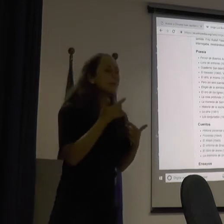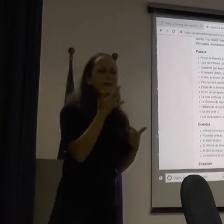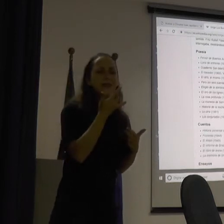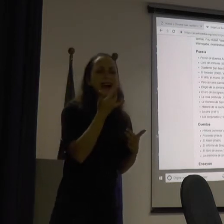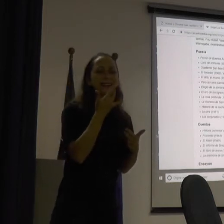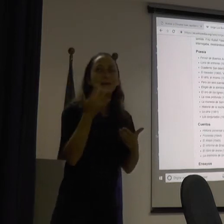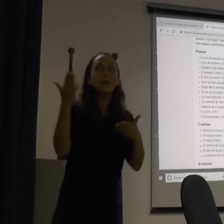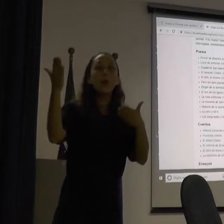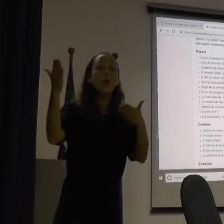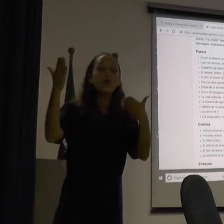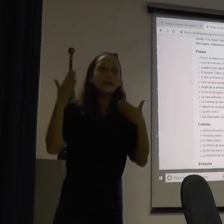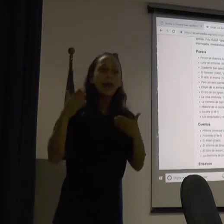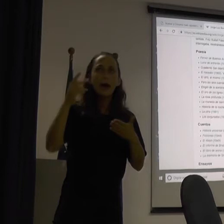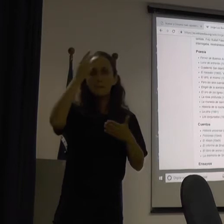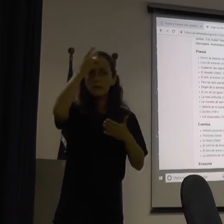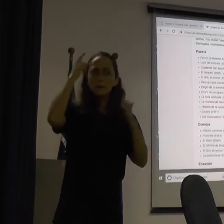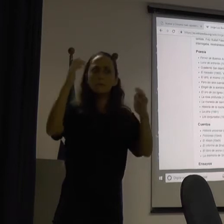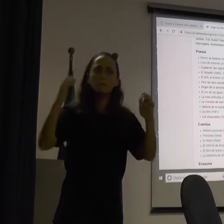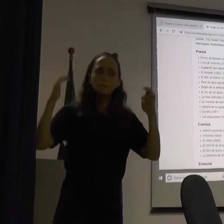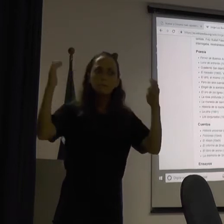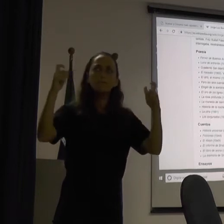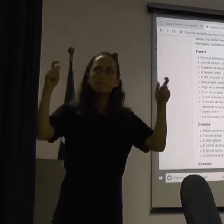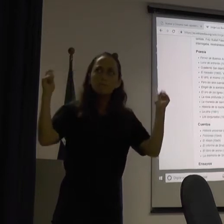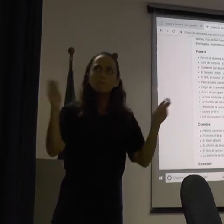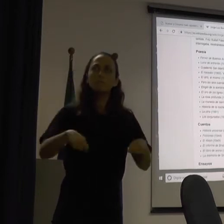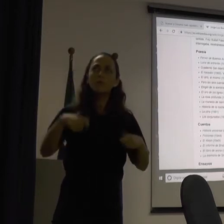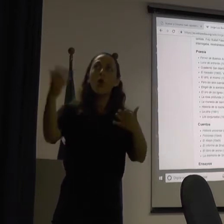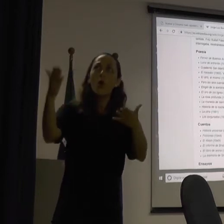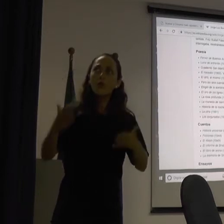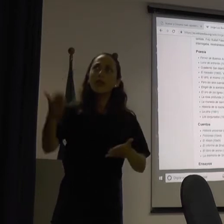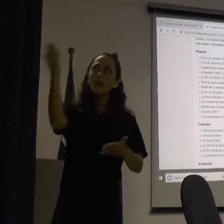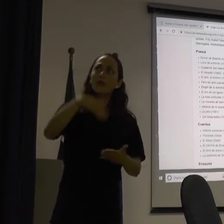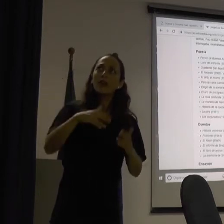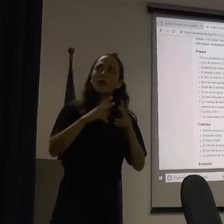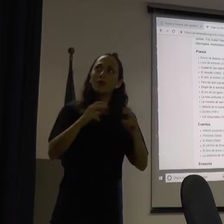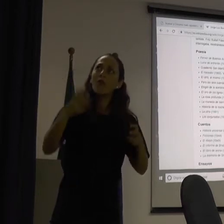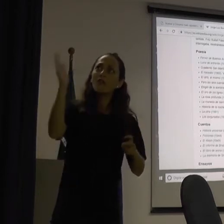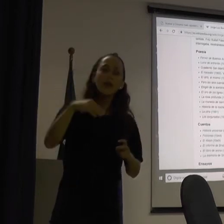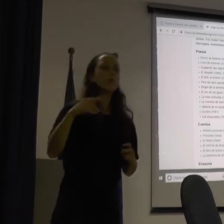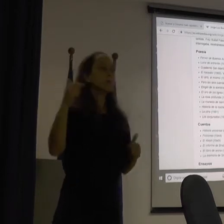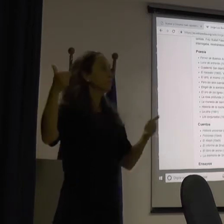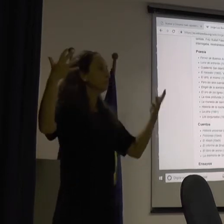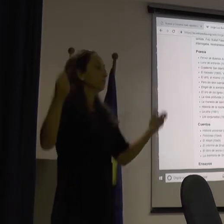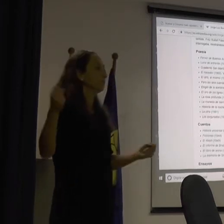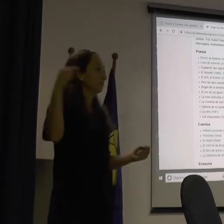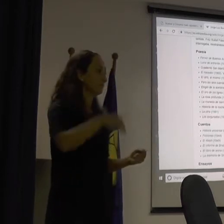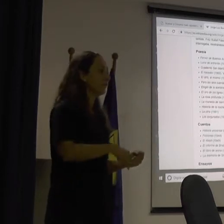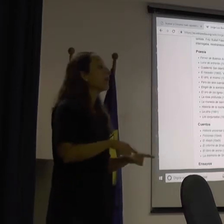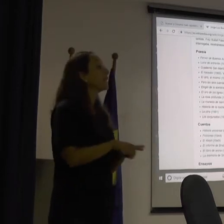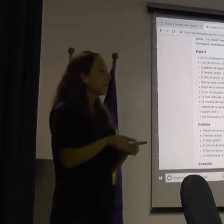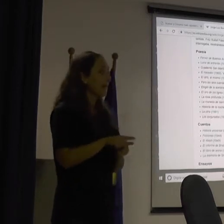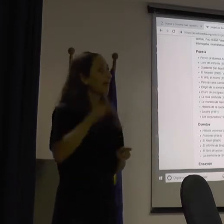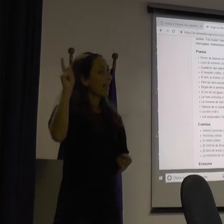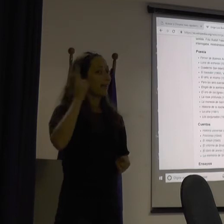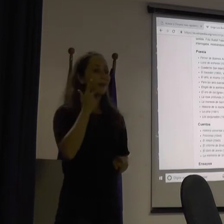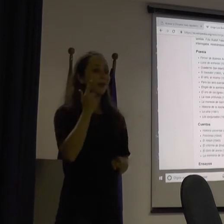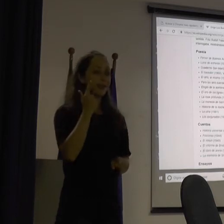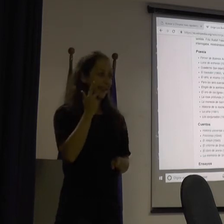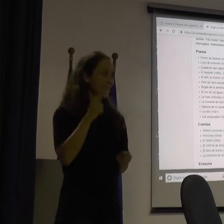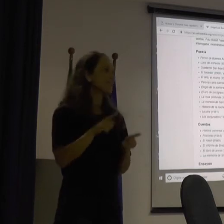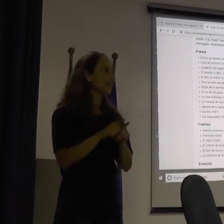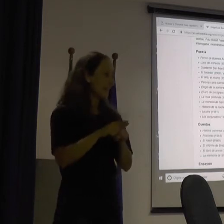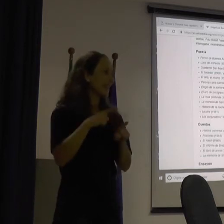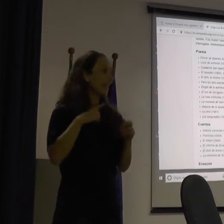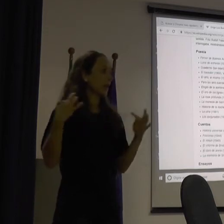pessoas super competentes em todas as áreas, né? E eu vejo lá em Fortaleza, né, que é uma cidade bastante turística, mas muitas vezes